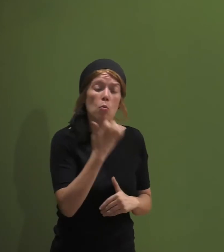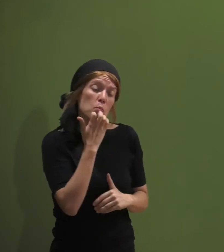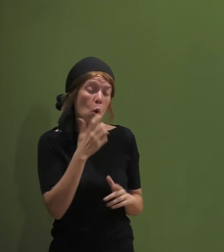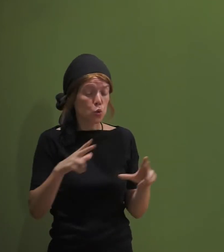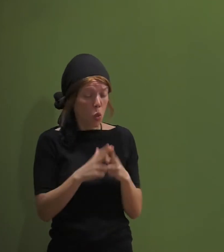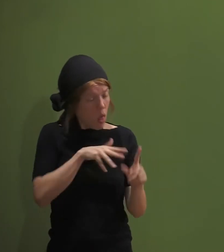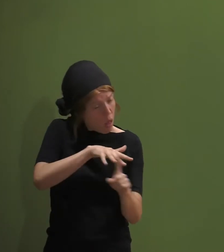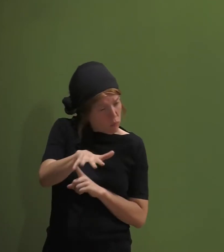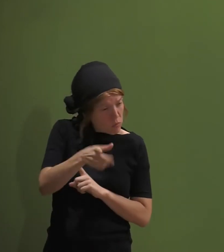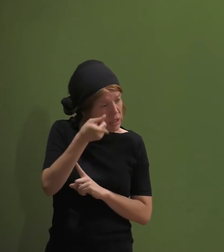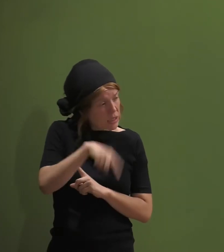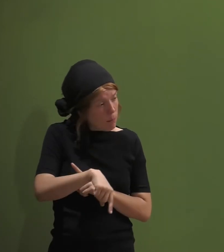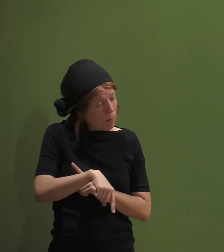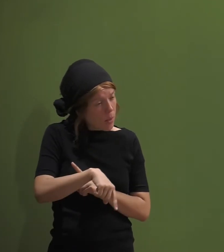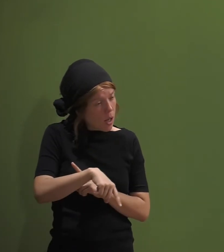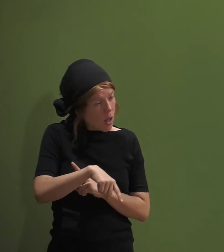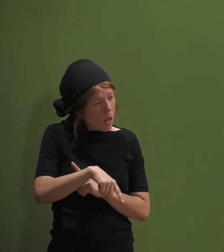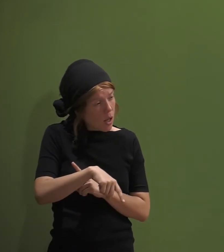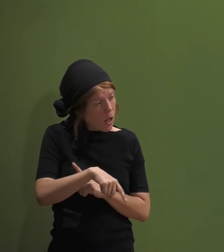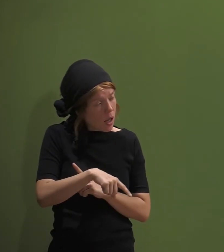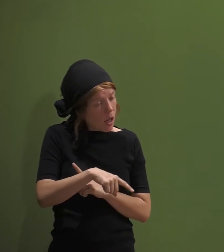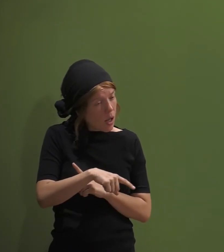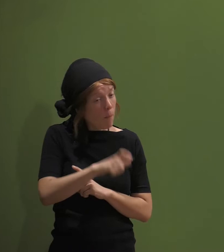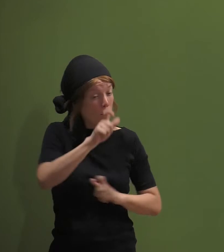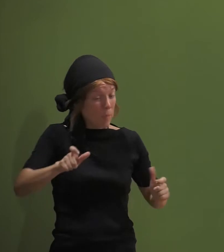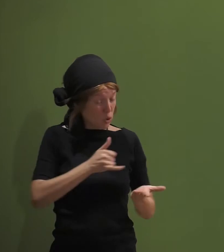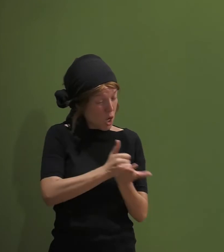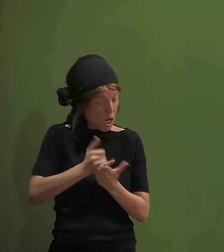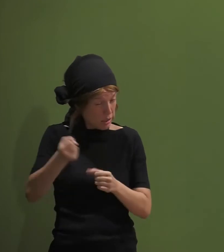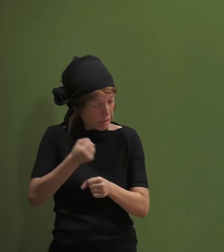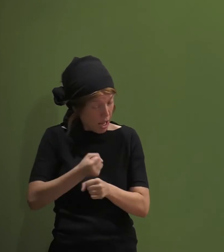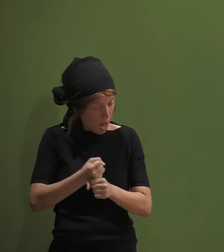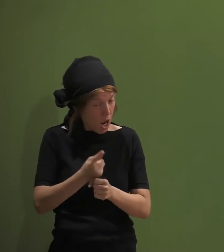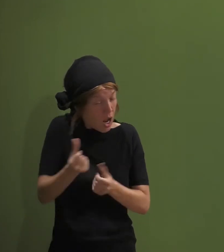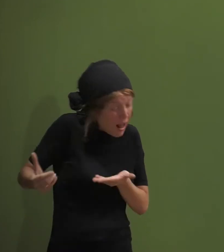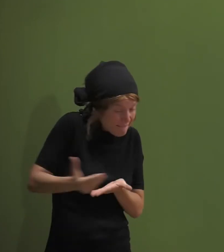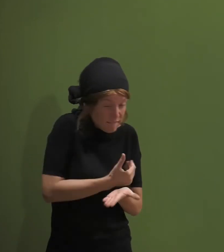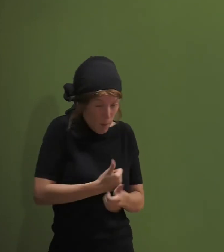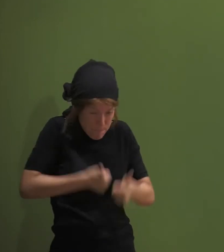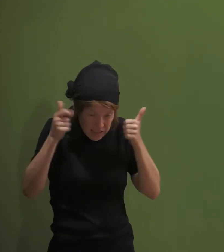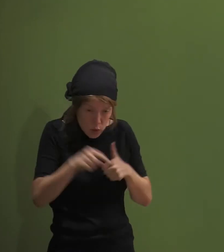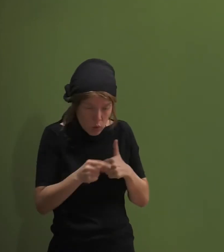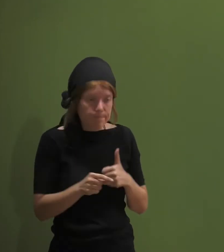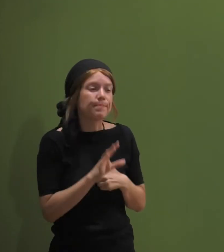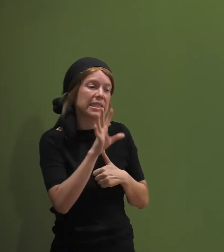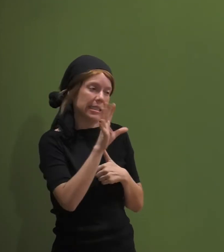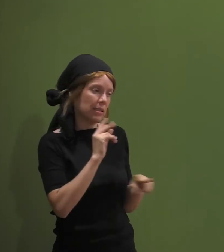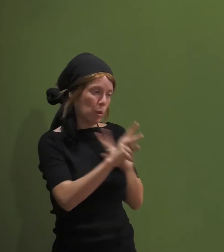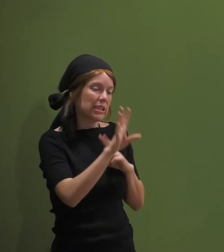en la sociedad, sino también suponer una mejora de los ingresos de los agricultores? Mi respuesta es clara: sí,